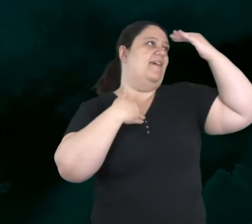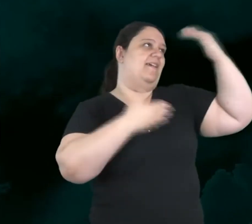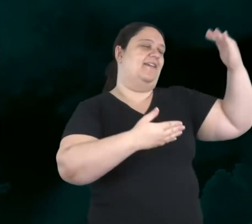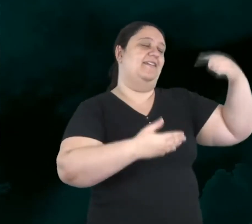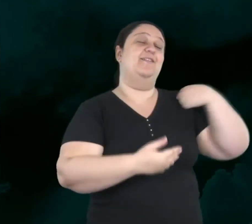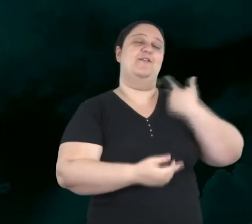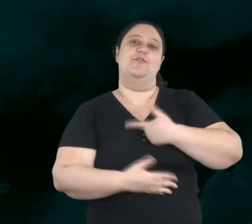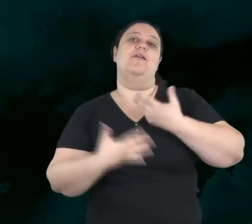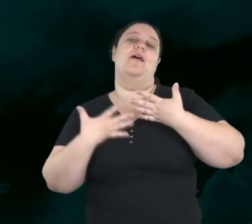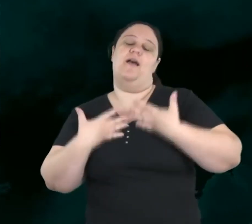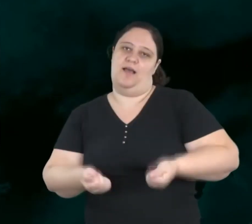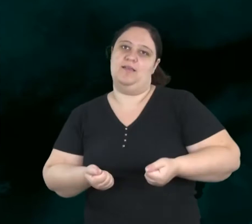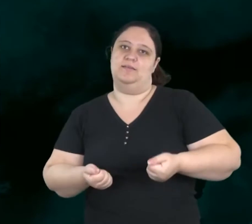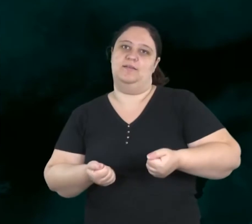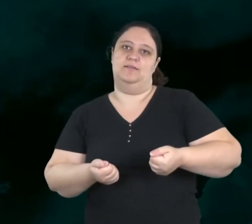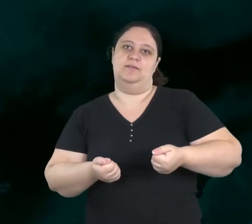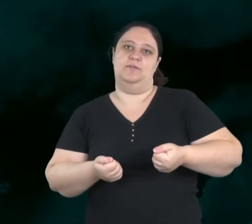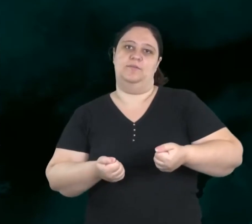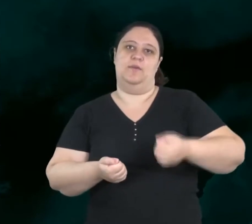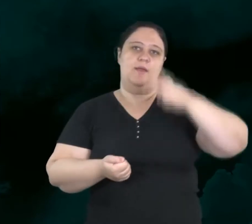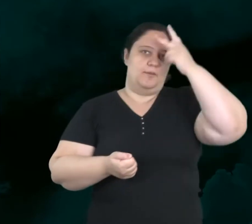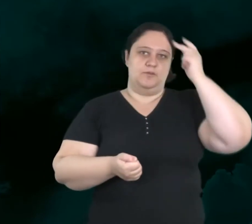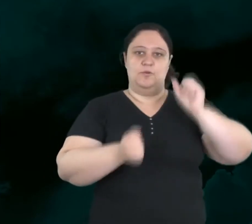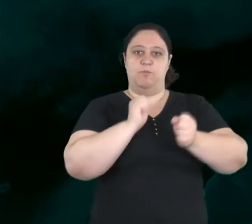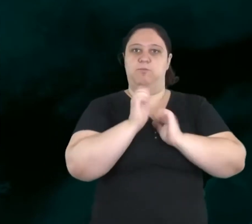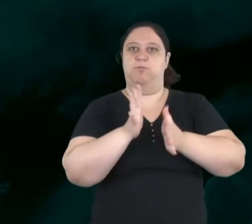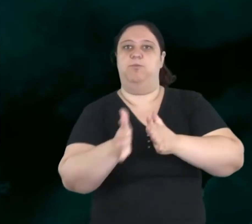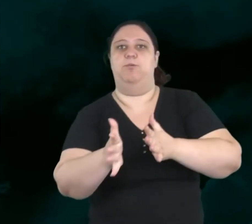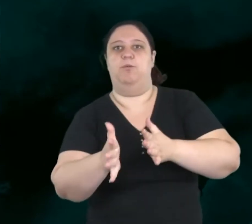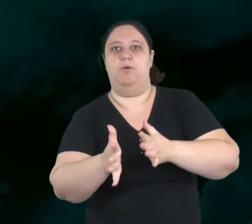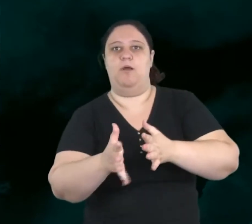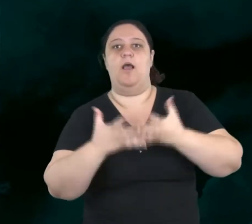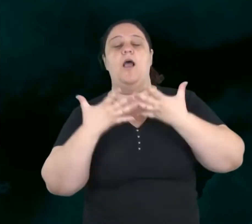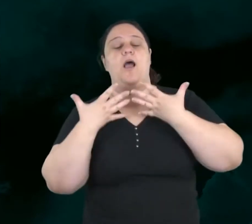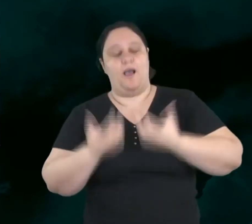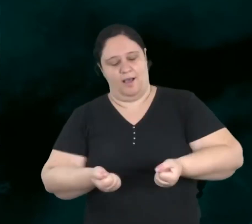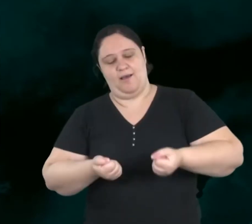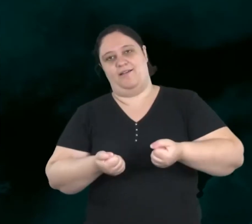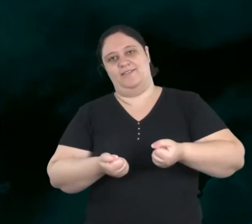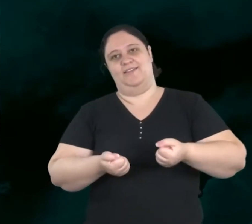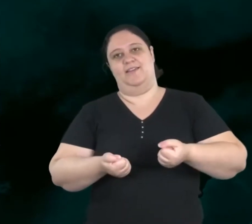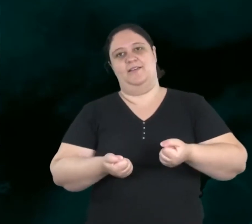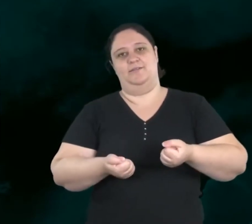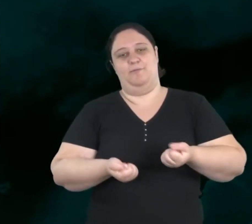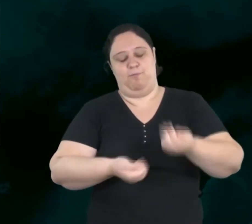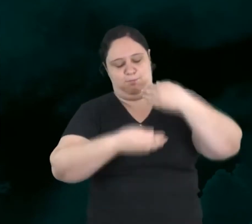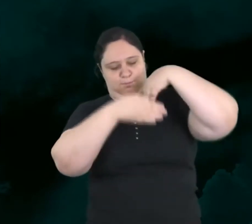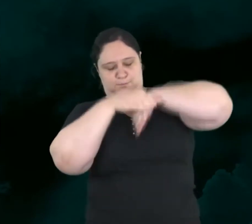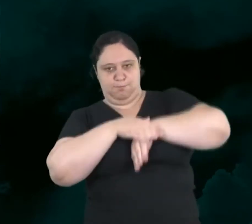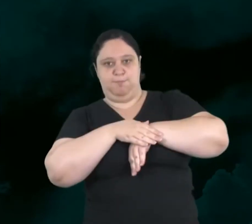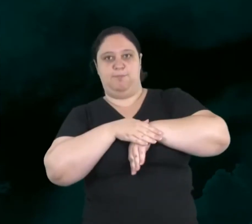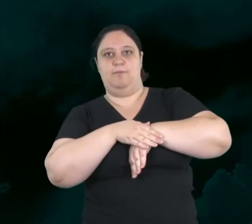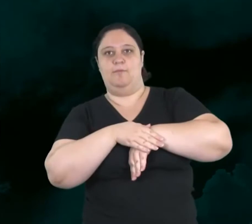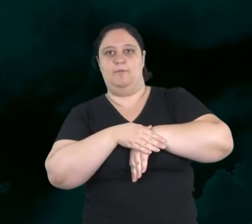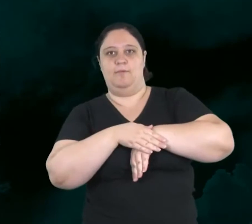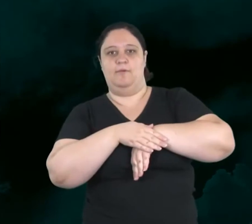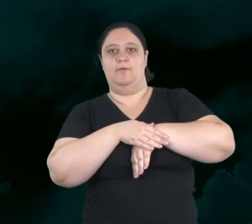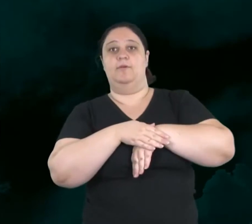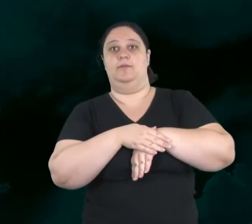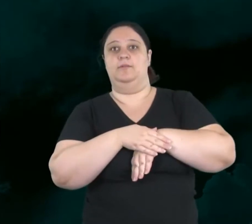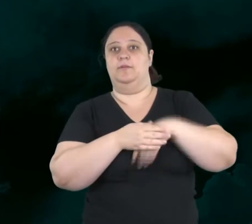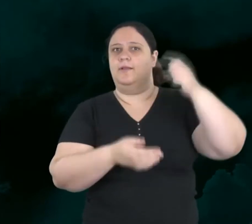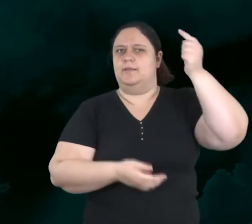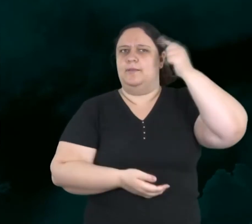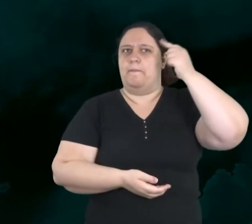essa palavra pelo ouvir. E essa palavra entrou, né, até outro portão, que é a nossa